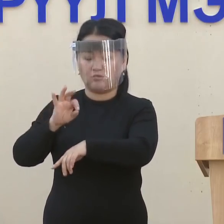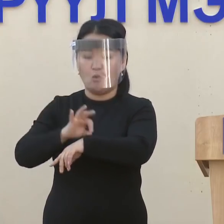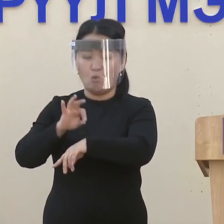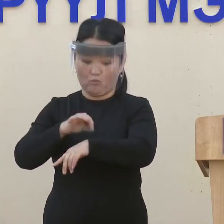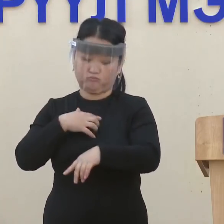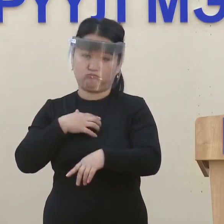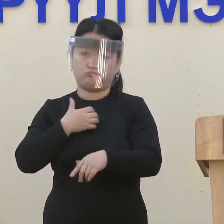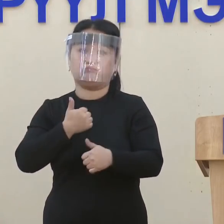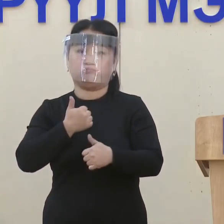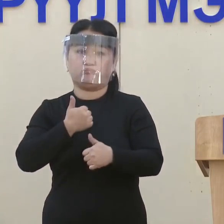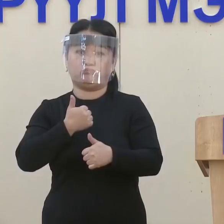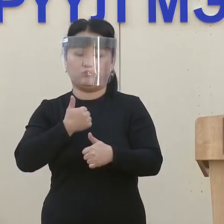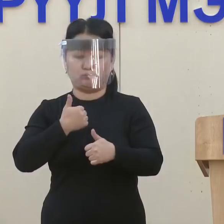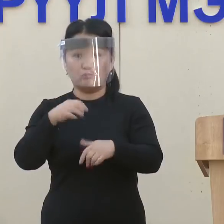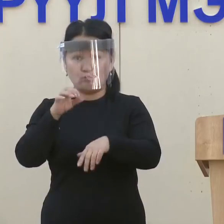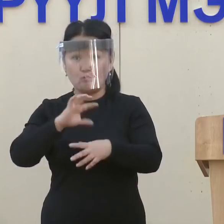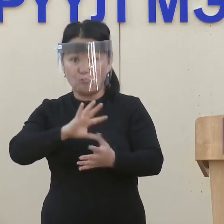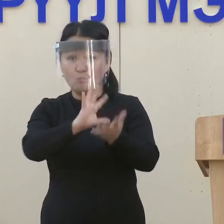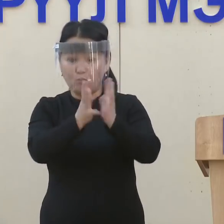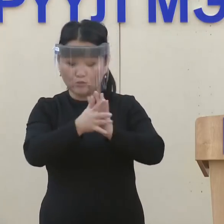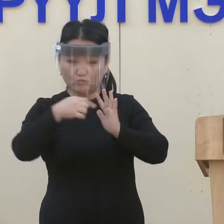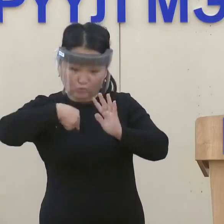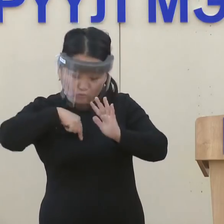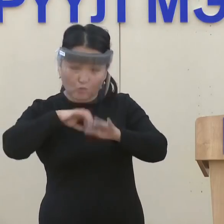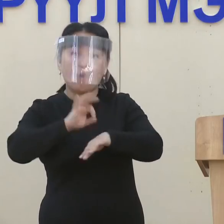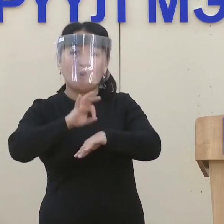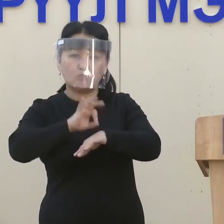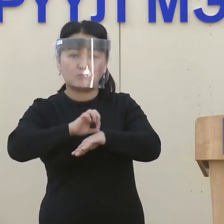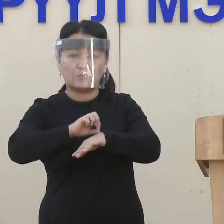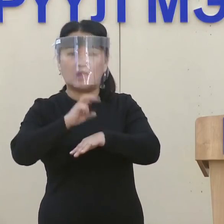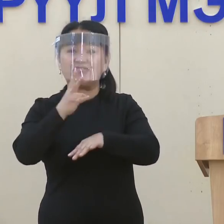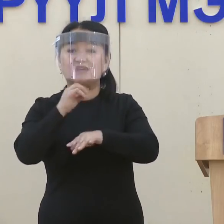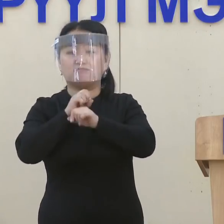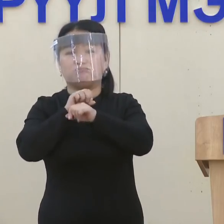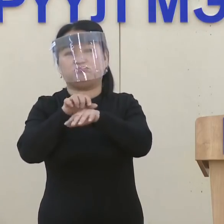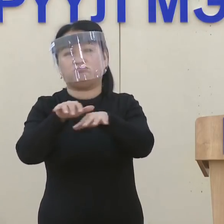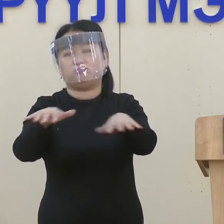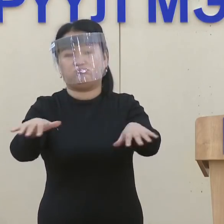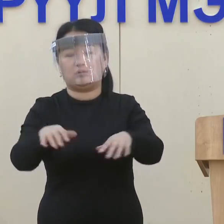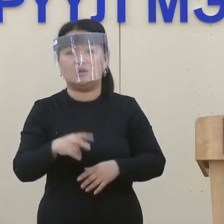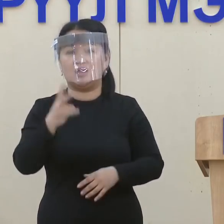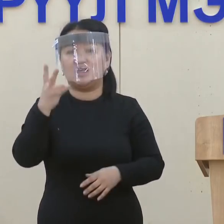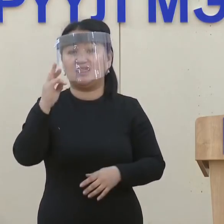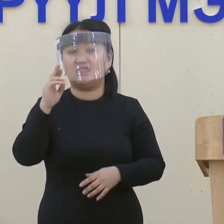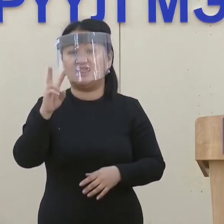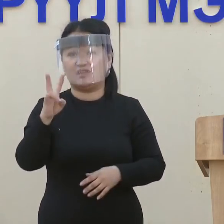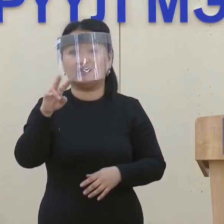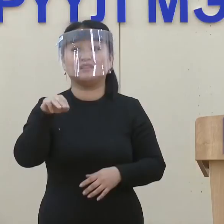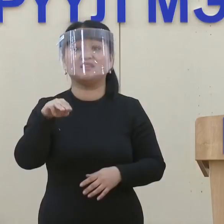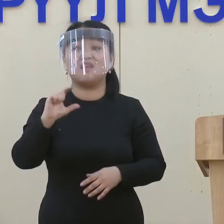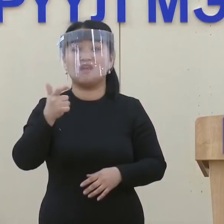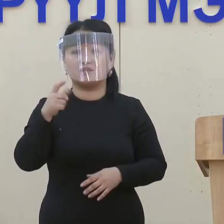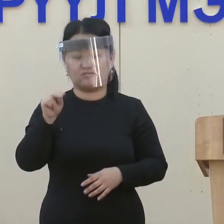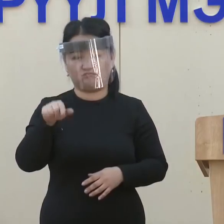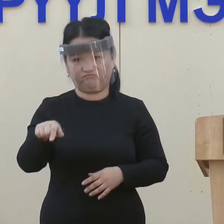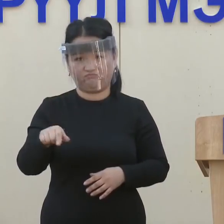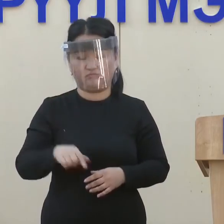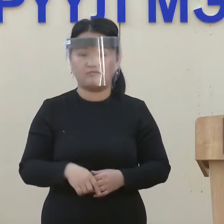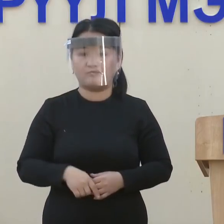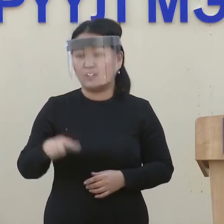тэмдэггүй нян тээгч нар байна гэж үнтэй одоо холбоотой гэж үзсэн байна. За ингээд харин Оросын холбооны улсад нэг